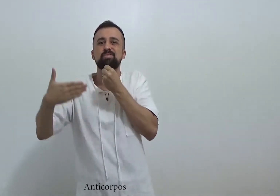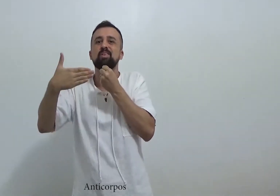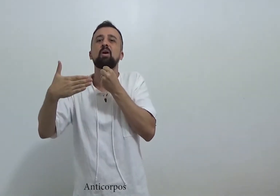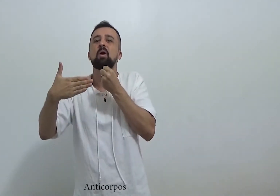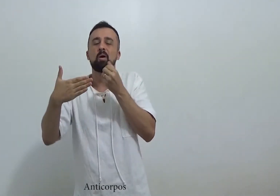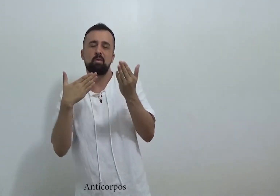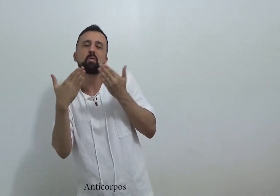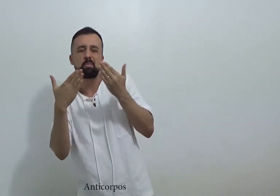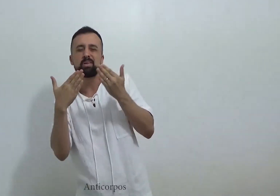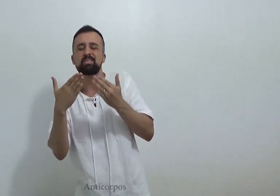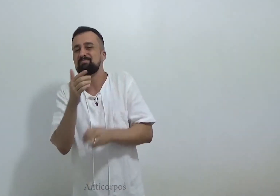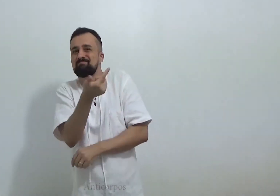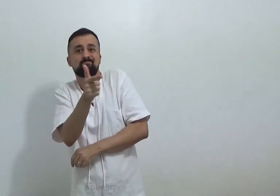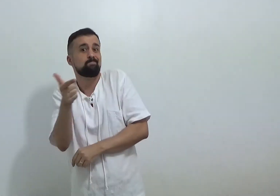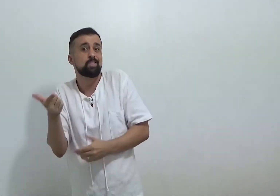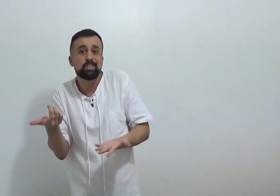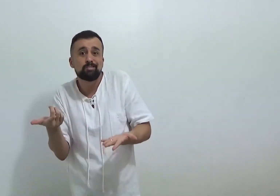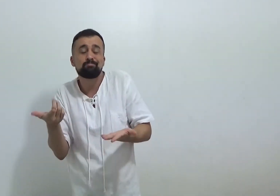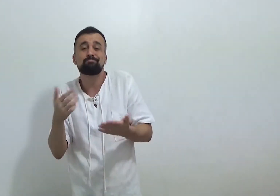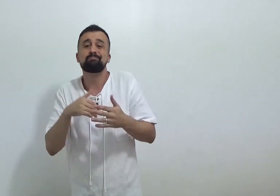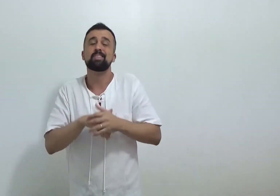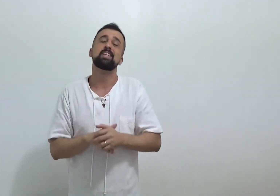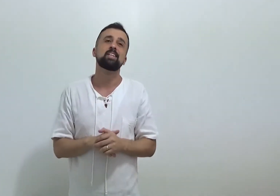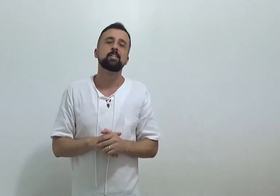tinham anticorpos.